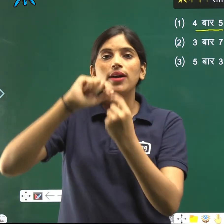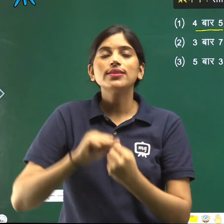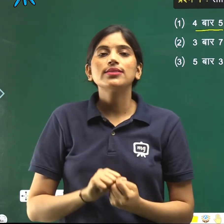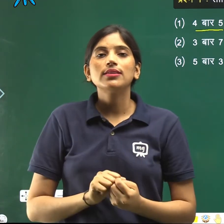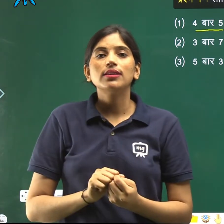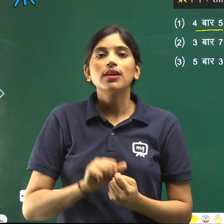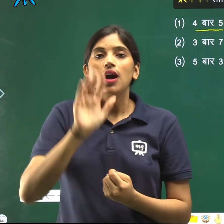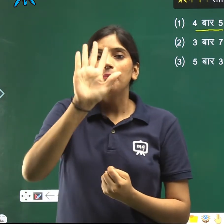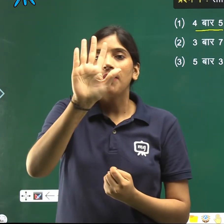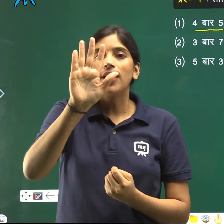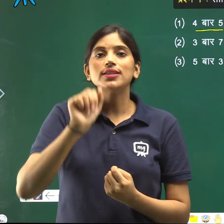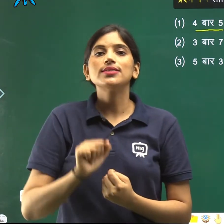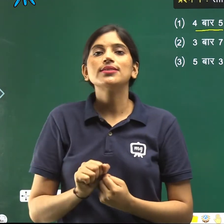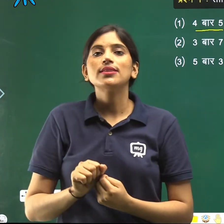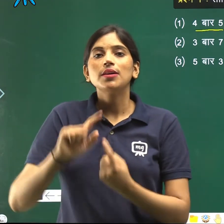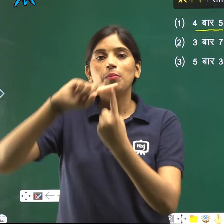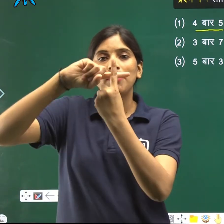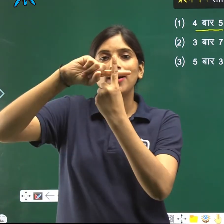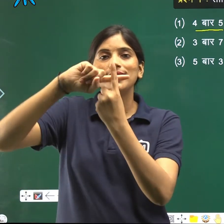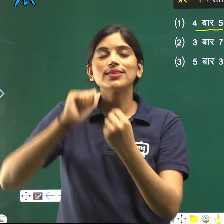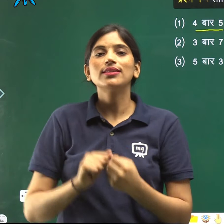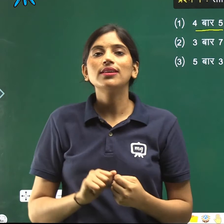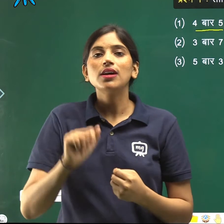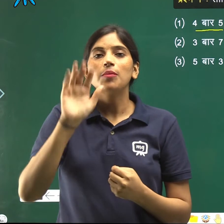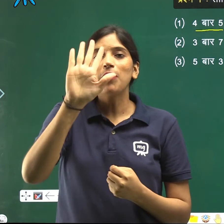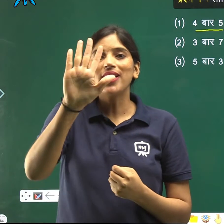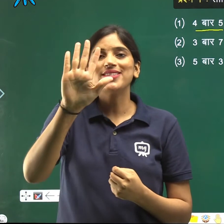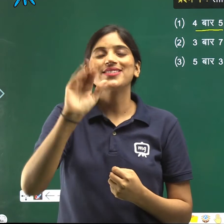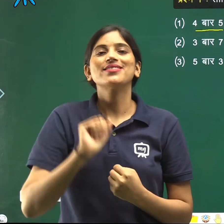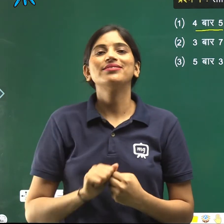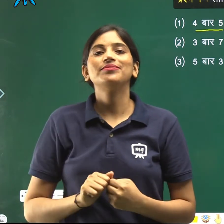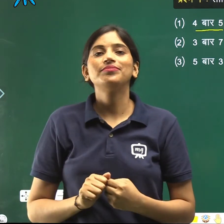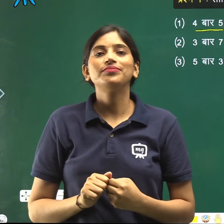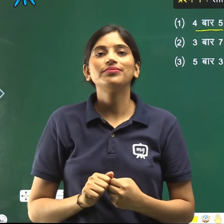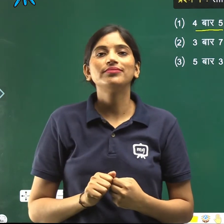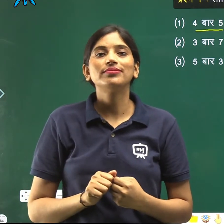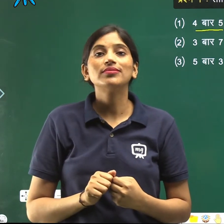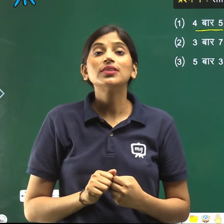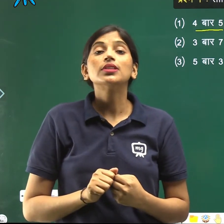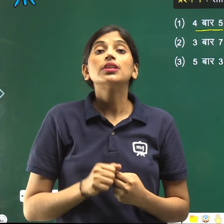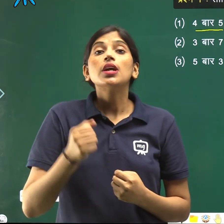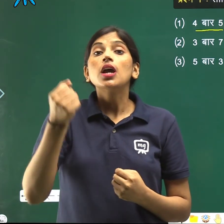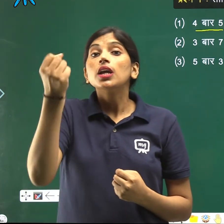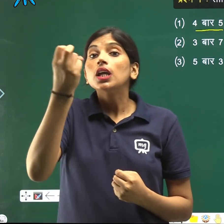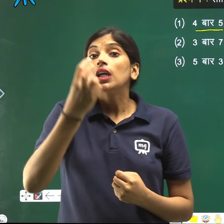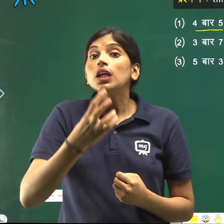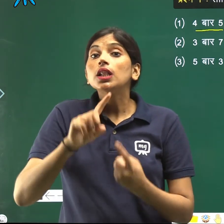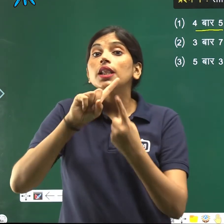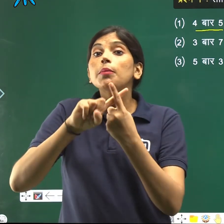प्लस 5 प्लस 5। ये कितनी बार लिखे बच्चों